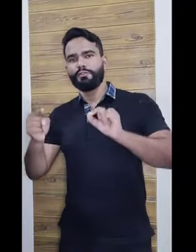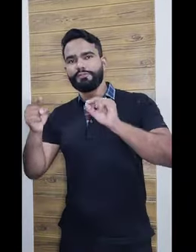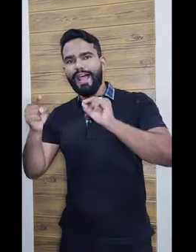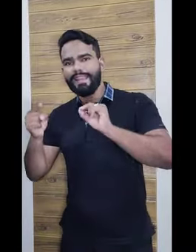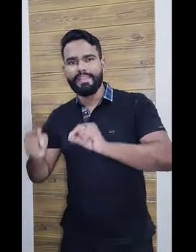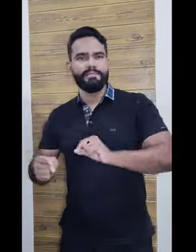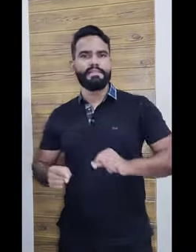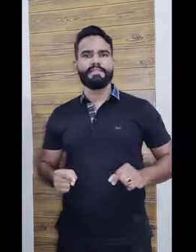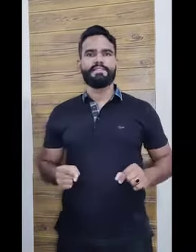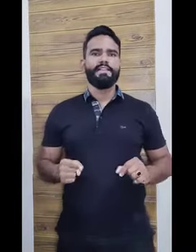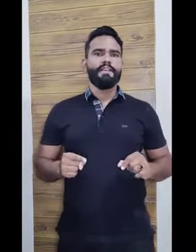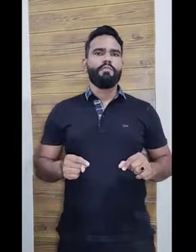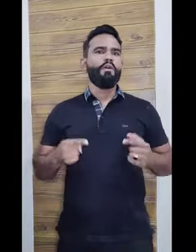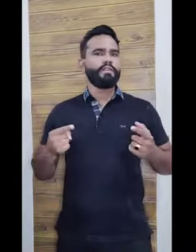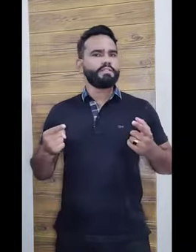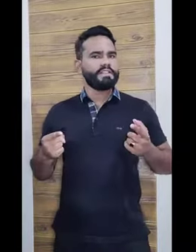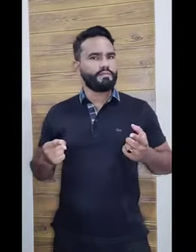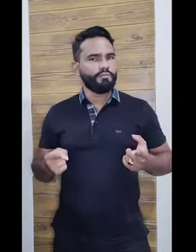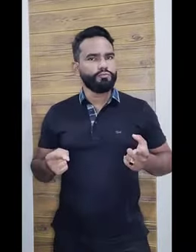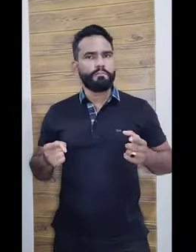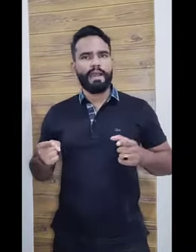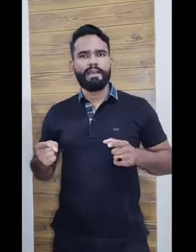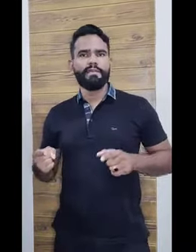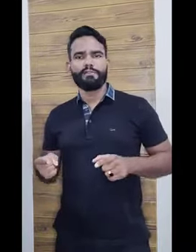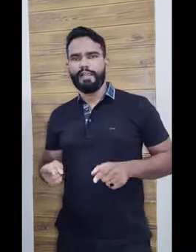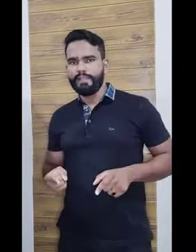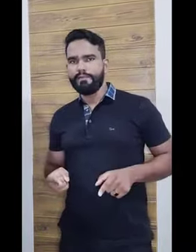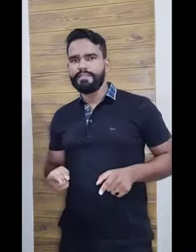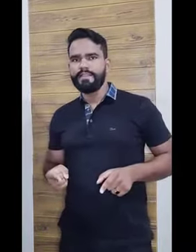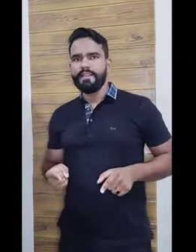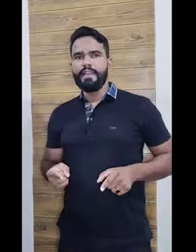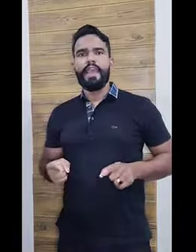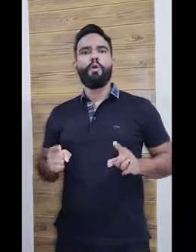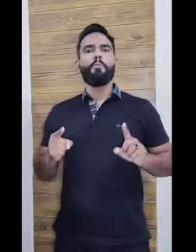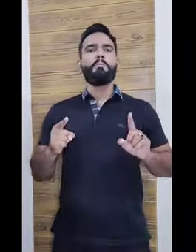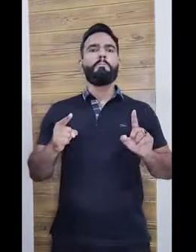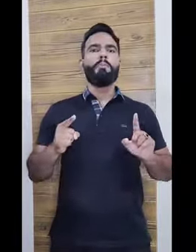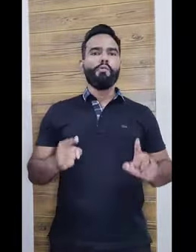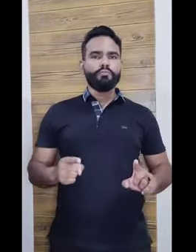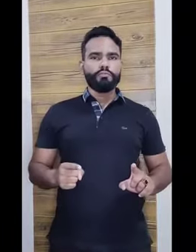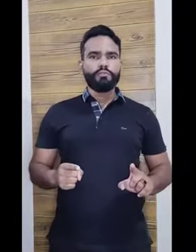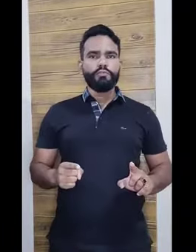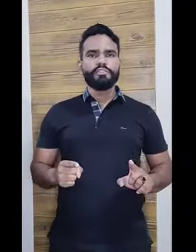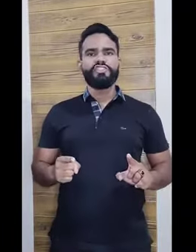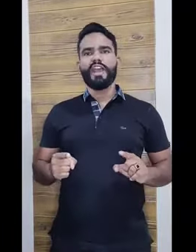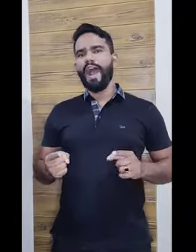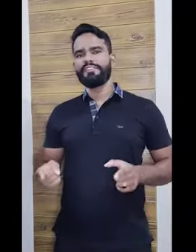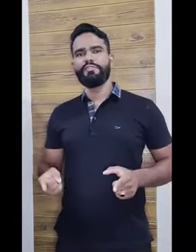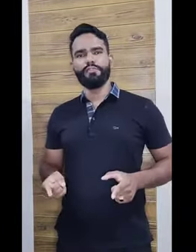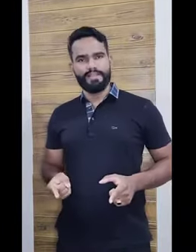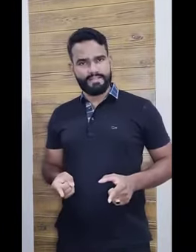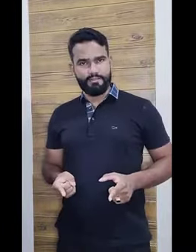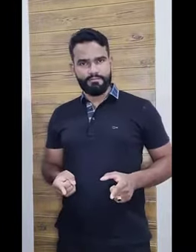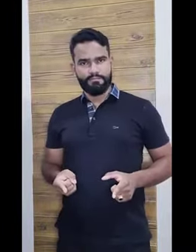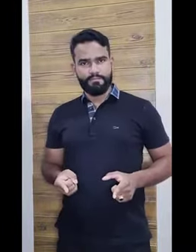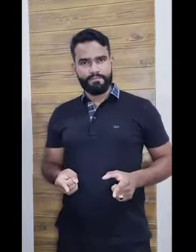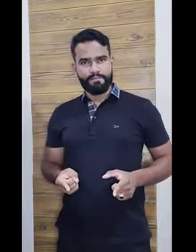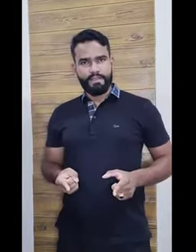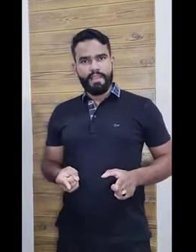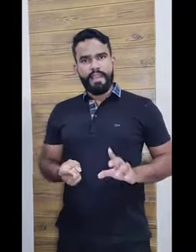da Libras. Qual que é o segundo parâmetro da Libras? É o ponto de articulação.